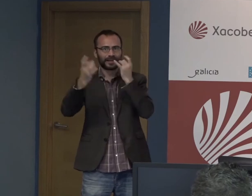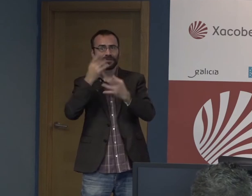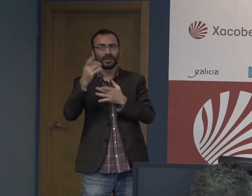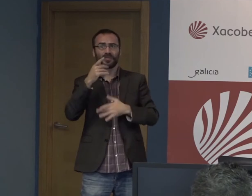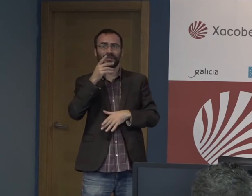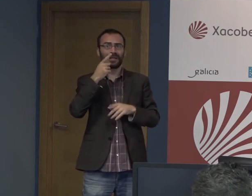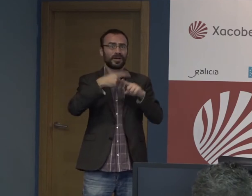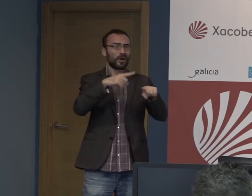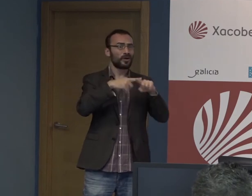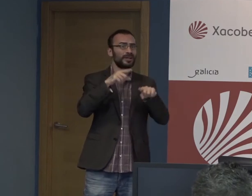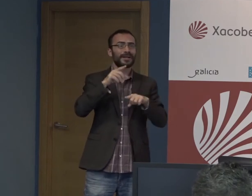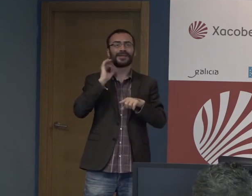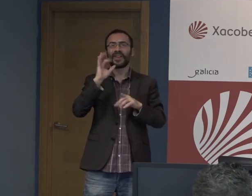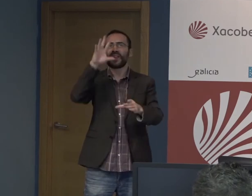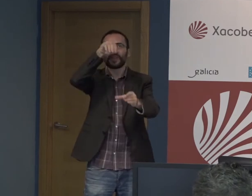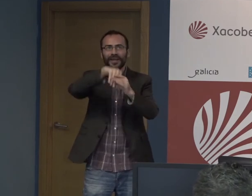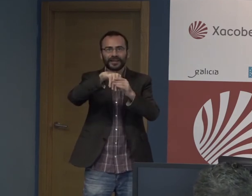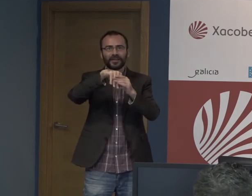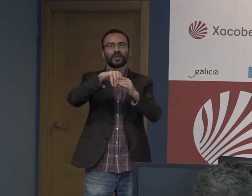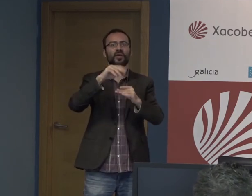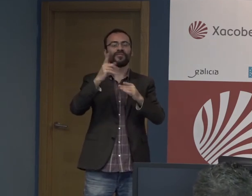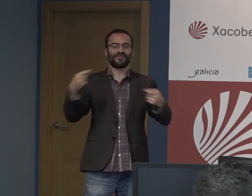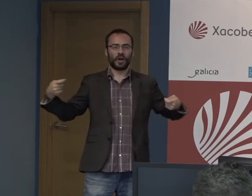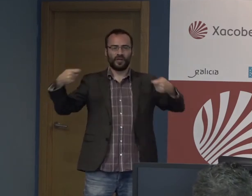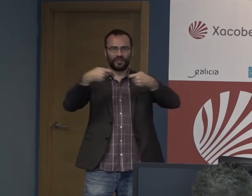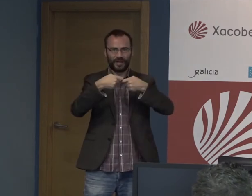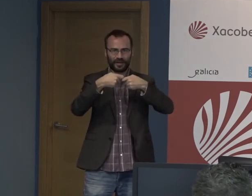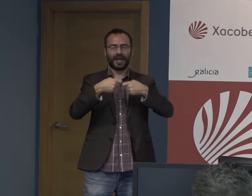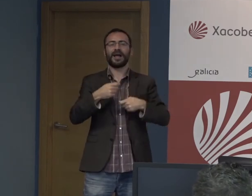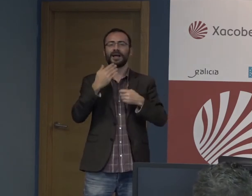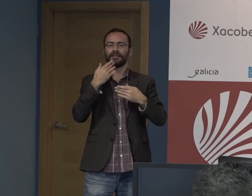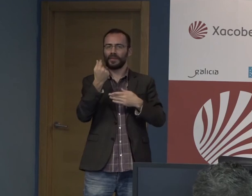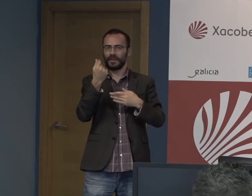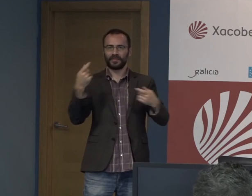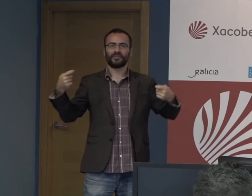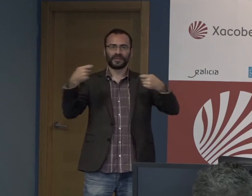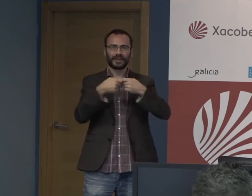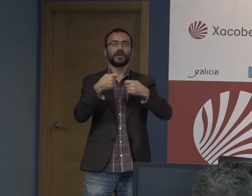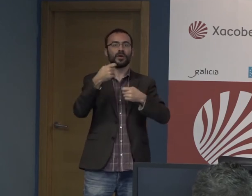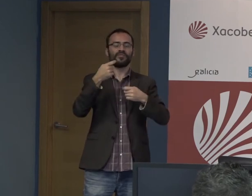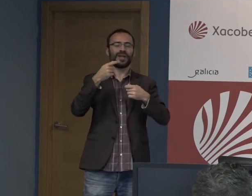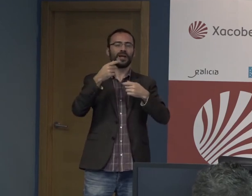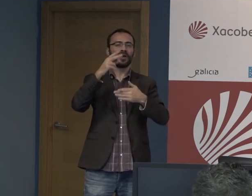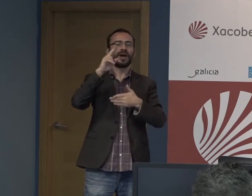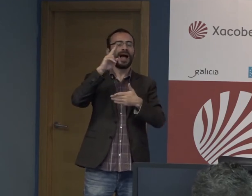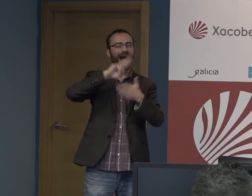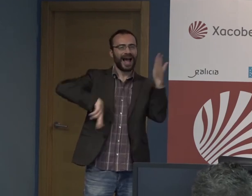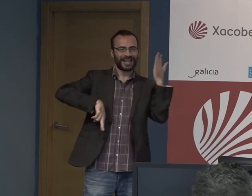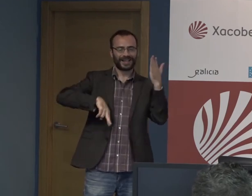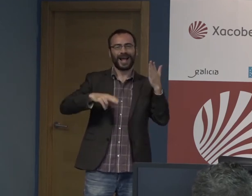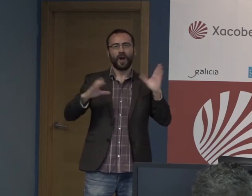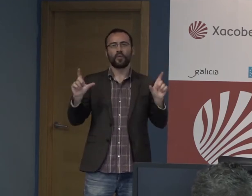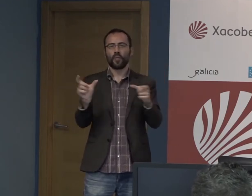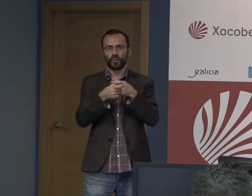todo esto es dentro del marco y cofinanciado, pues como dije al principio, por la Junta de Galicia, dentro